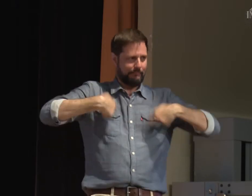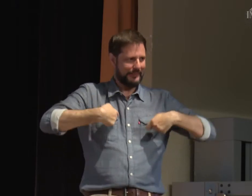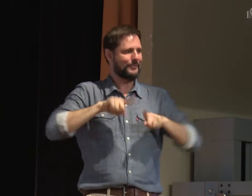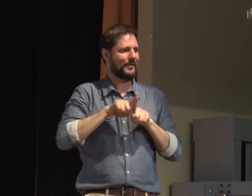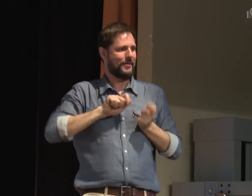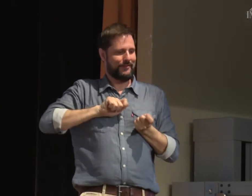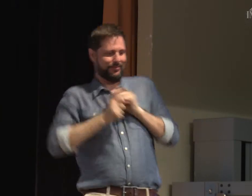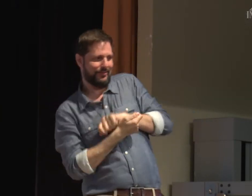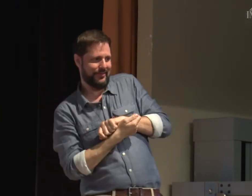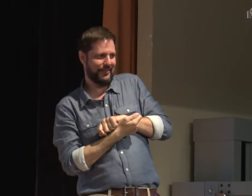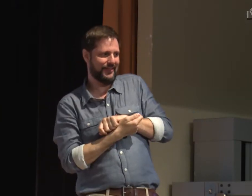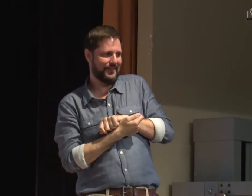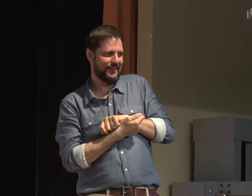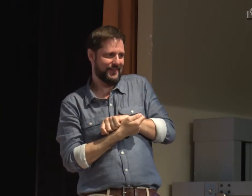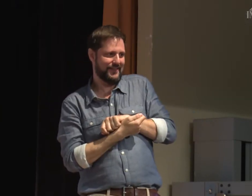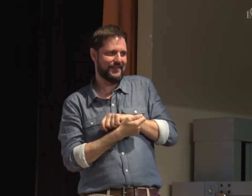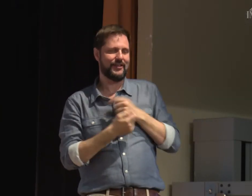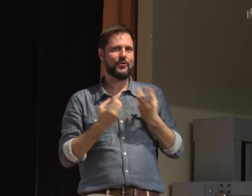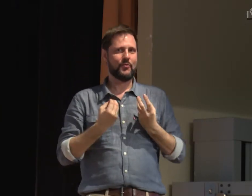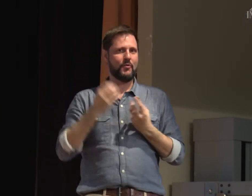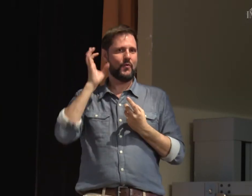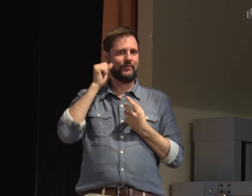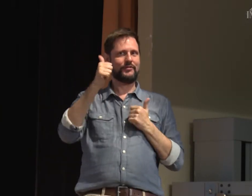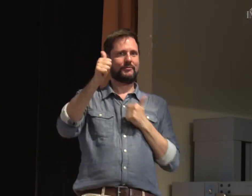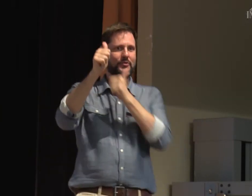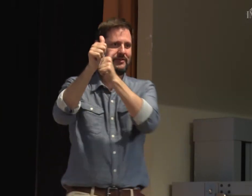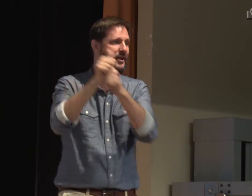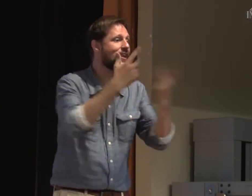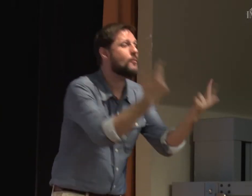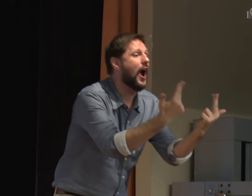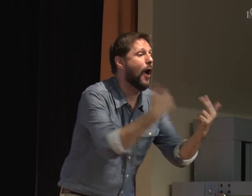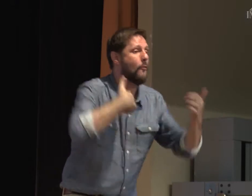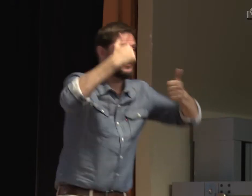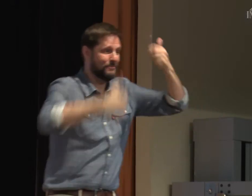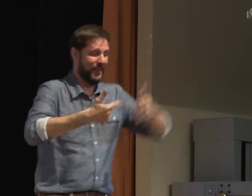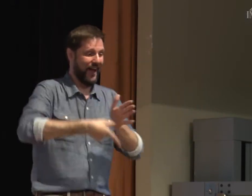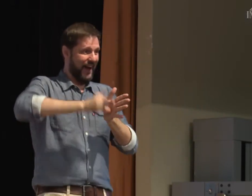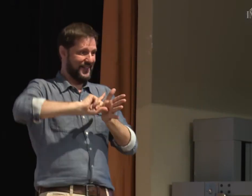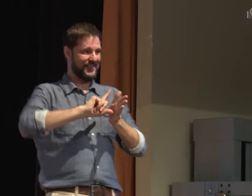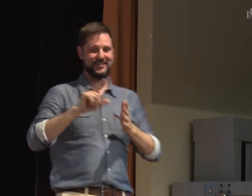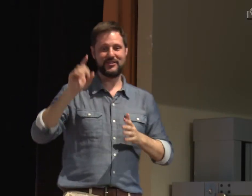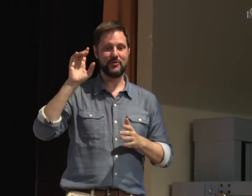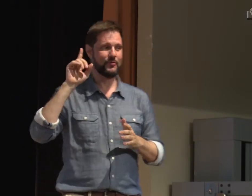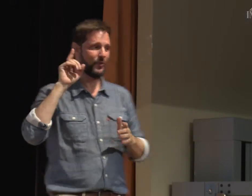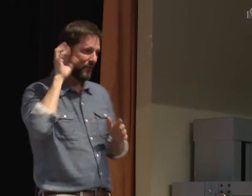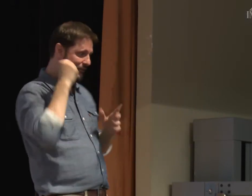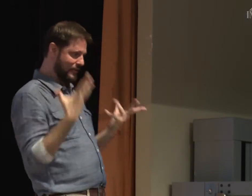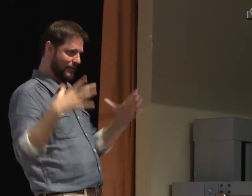bilíngue. Então, pensamos uma adaptação, porque o pensamento primeiro vinha por